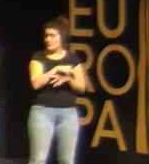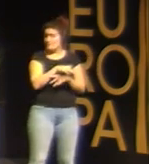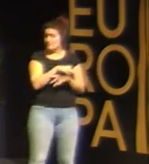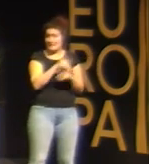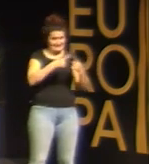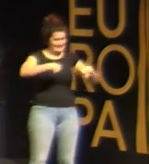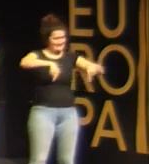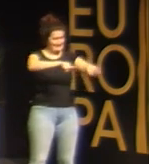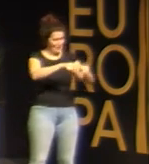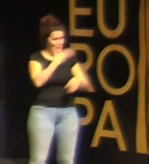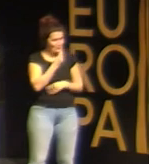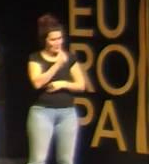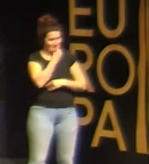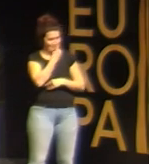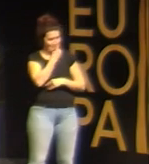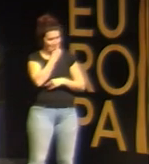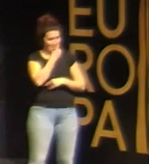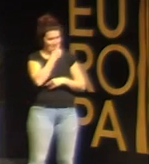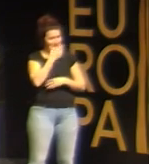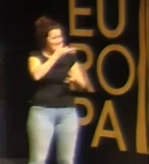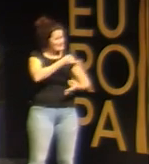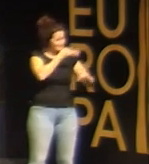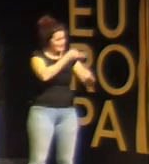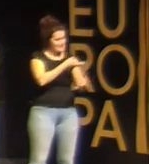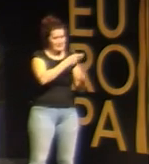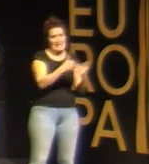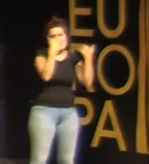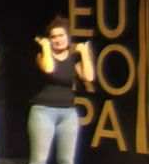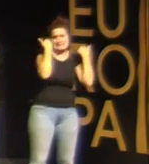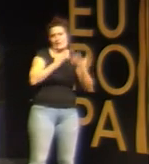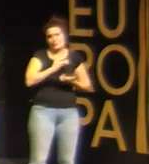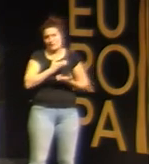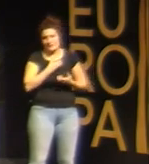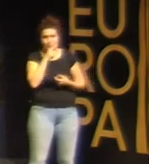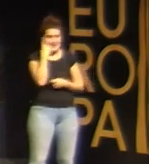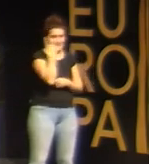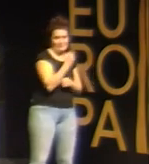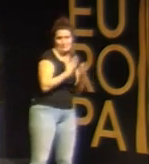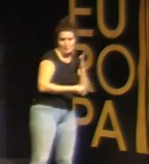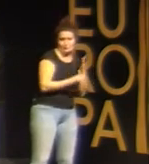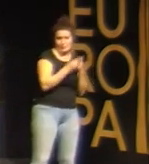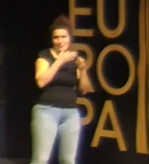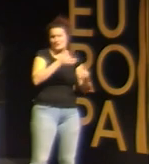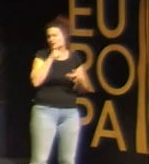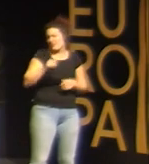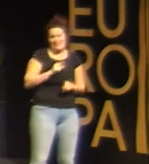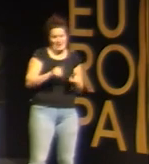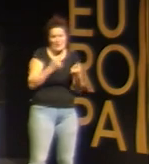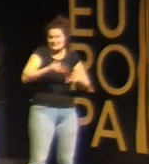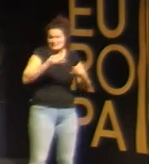bonito siempre vendrá algún representante del ayuntamiento que se irá pronto pero si no importa siempre así